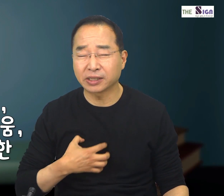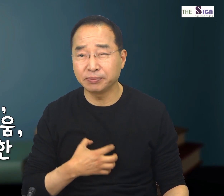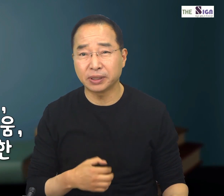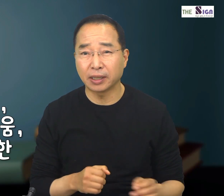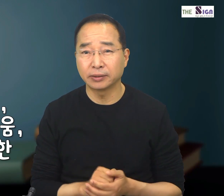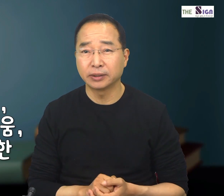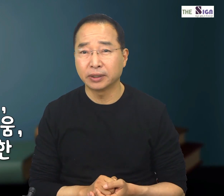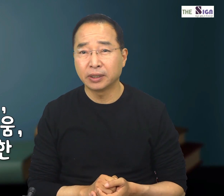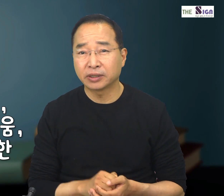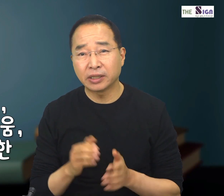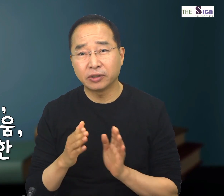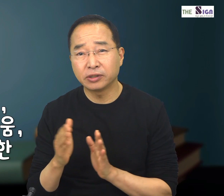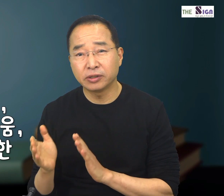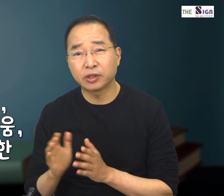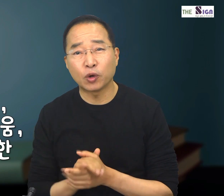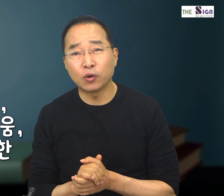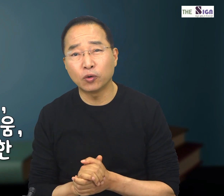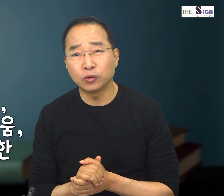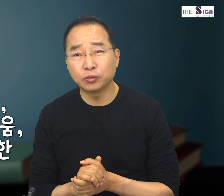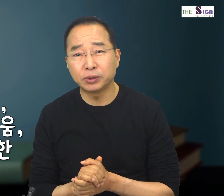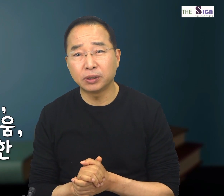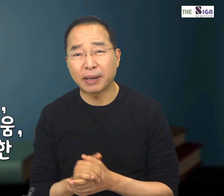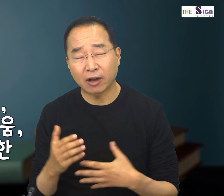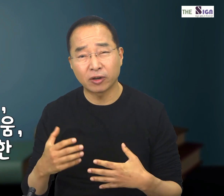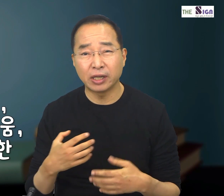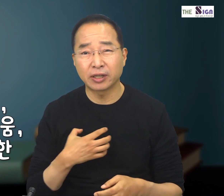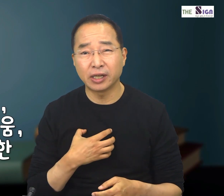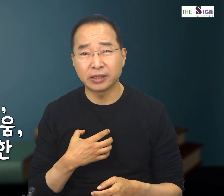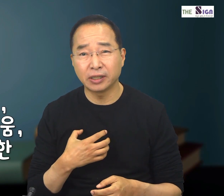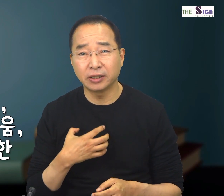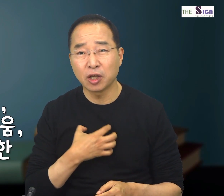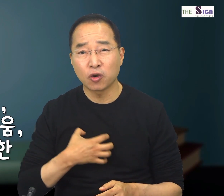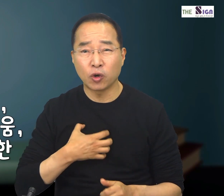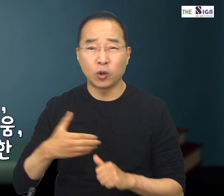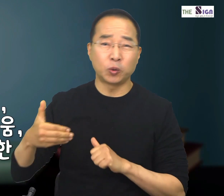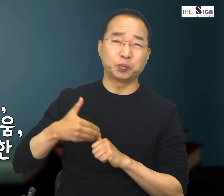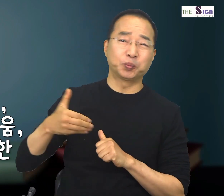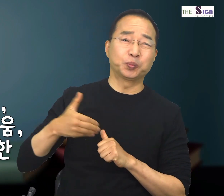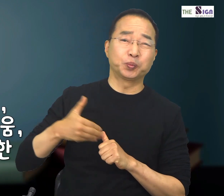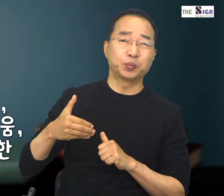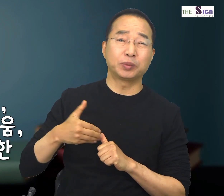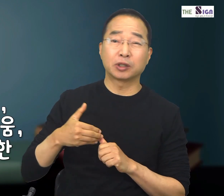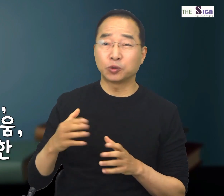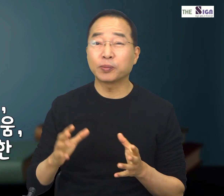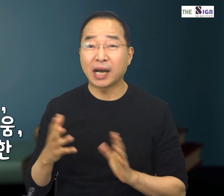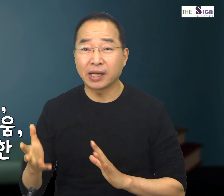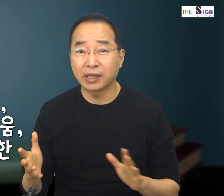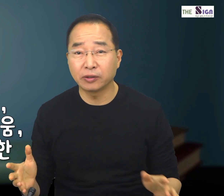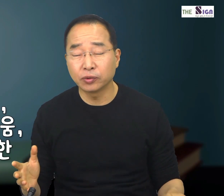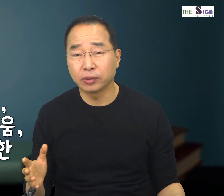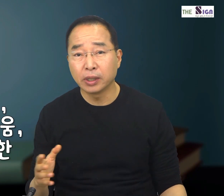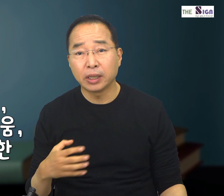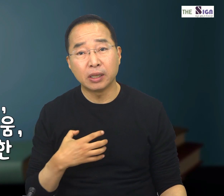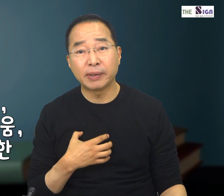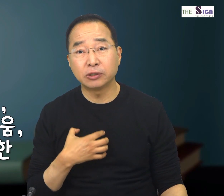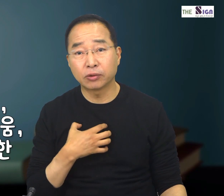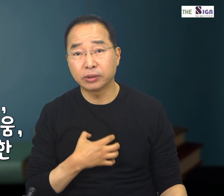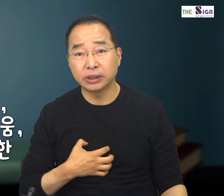씁니다. 단 여기서 이제 괴로움을 받거나 이렇게 할 때는 괴로움을 좀 강하게 해도 일반적으로